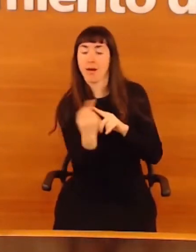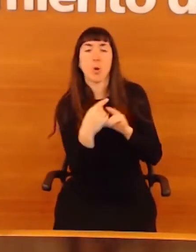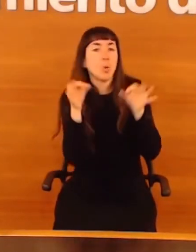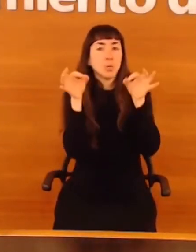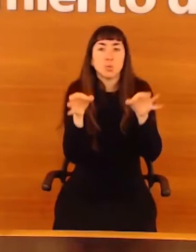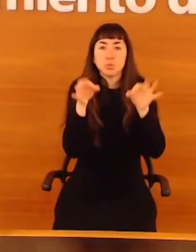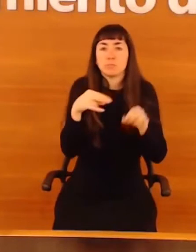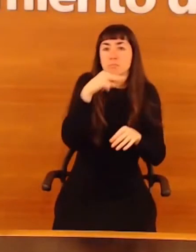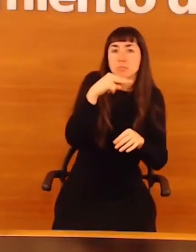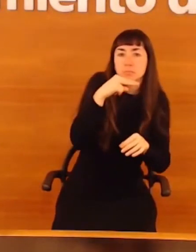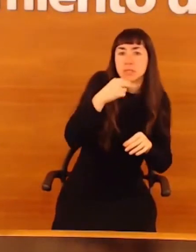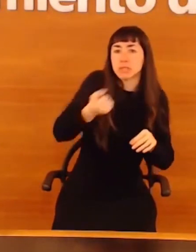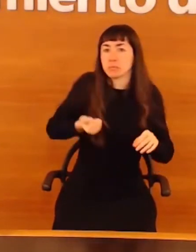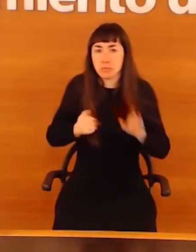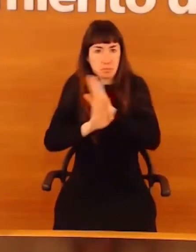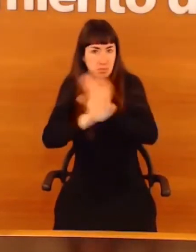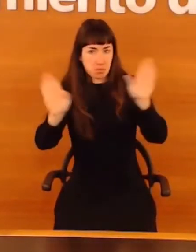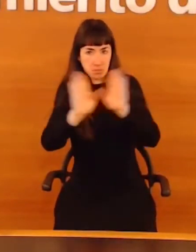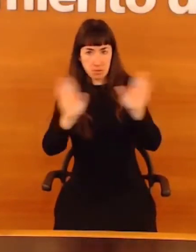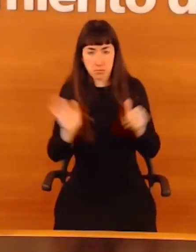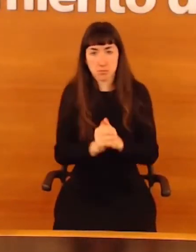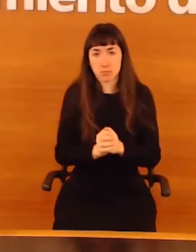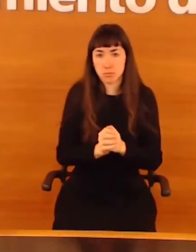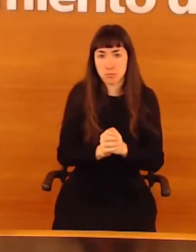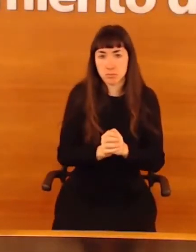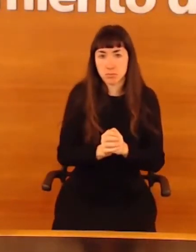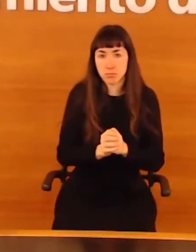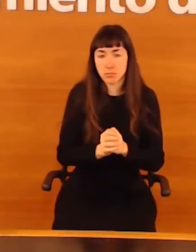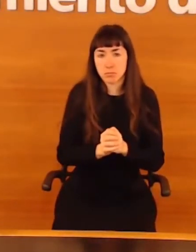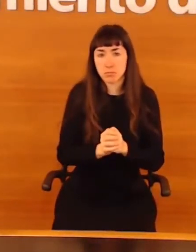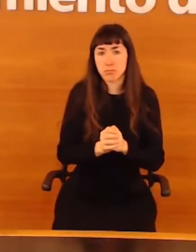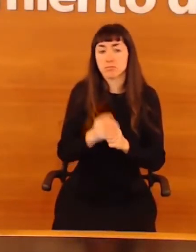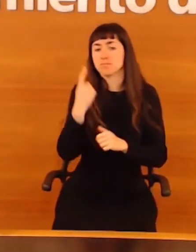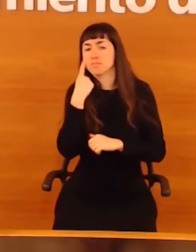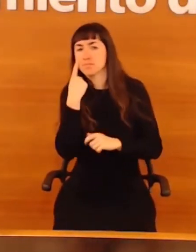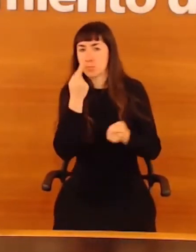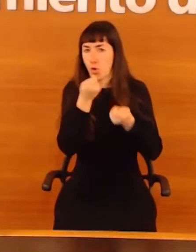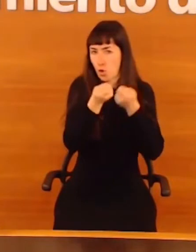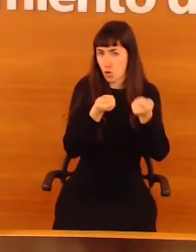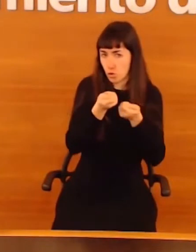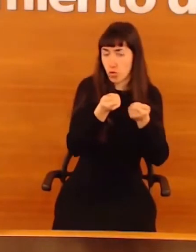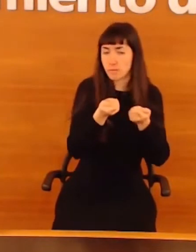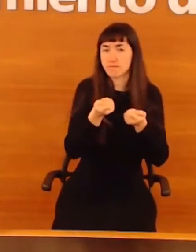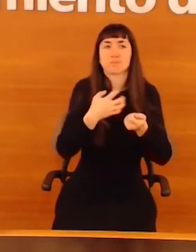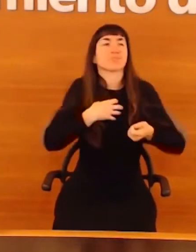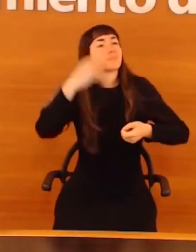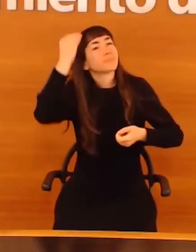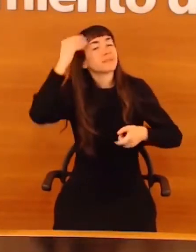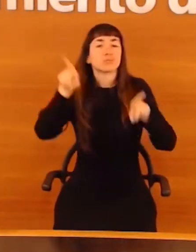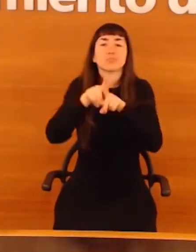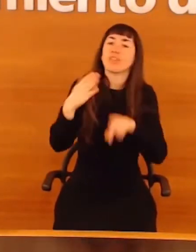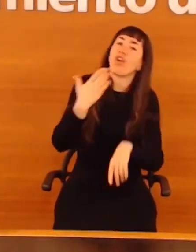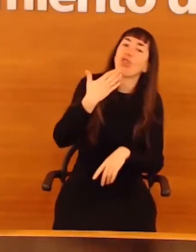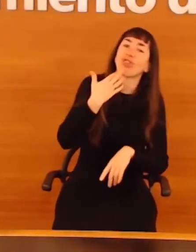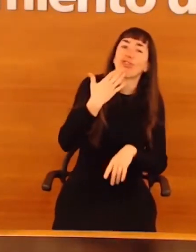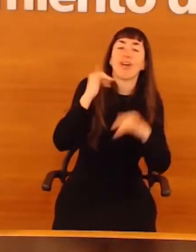ya que solo serán para cubrir necesidades fisiológicas. Estarán controlados, no se trata de paseos de ocio y se debe de garantizar la